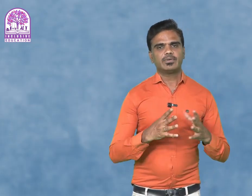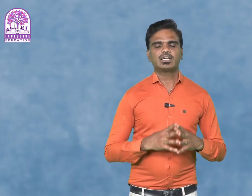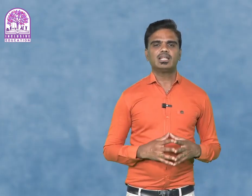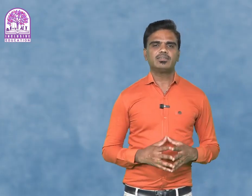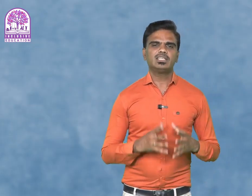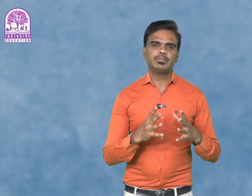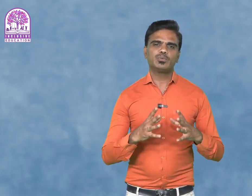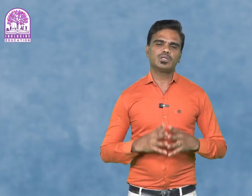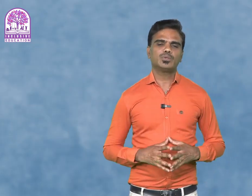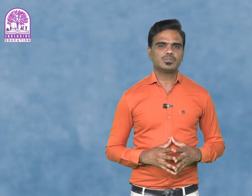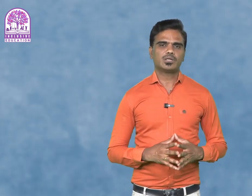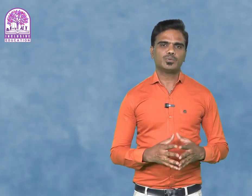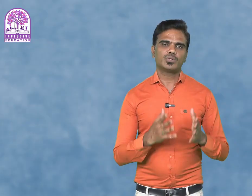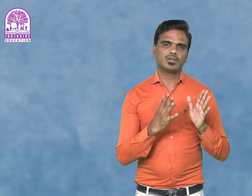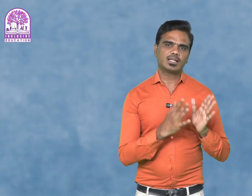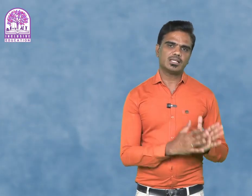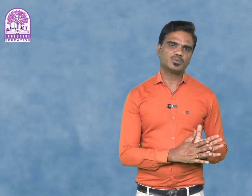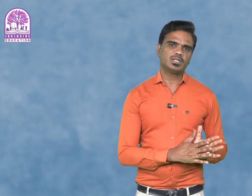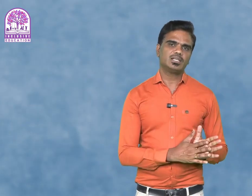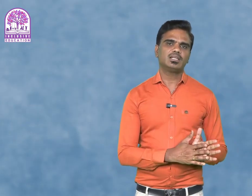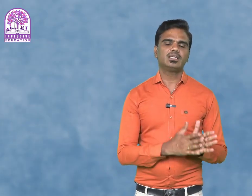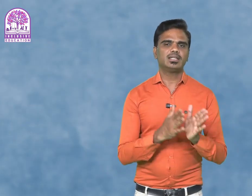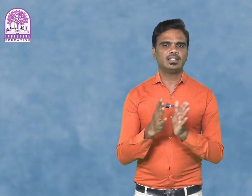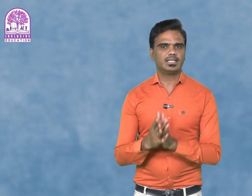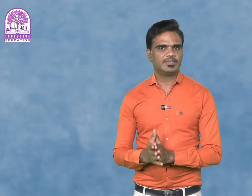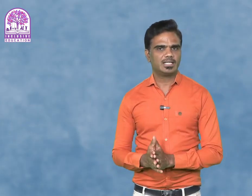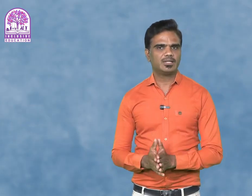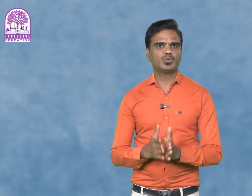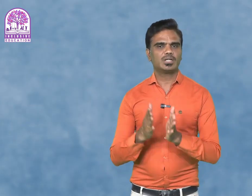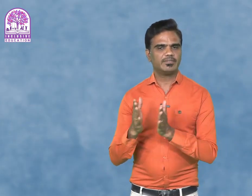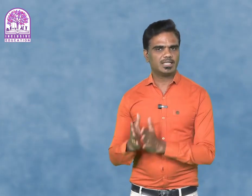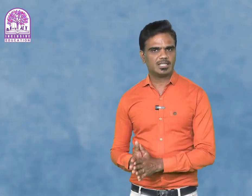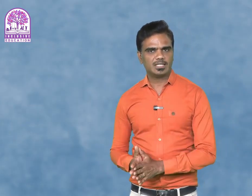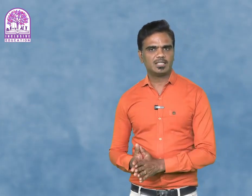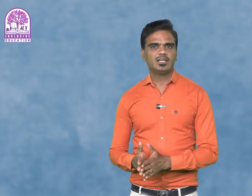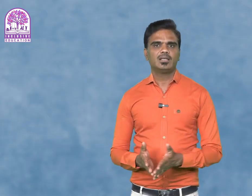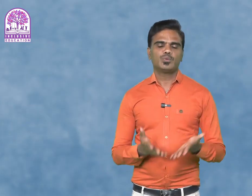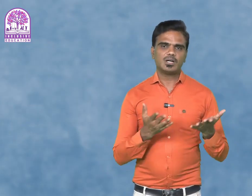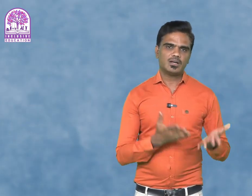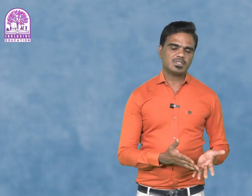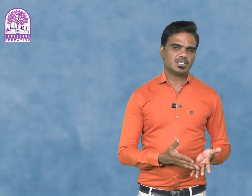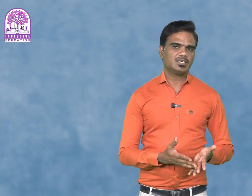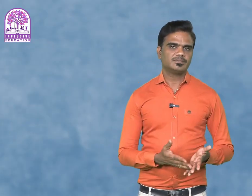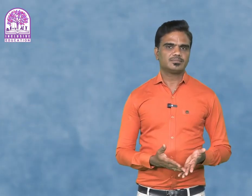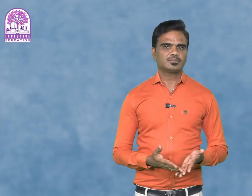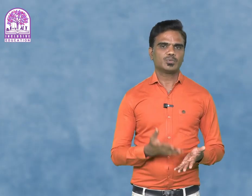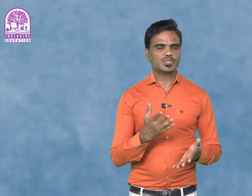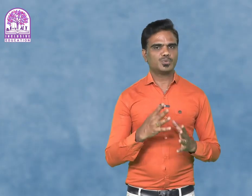இந்த கலர் வந்து எப்படி உங்களுக்கு யூஸ் ஆகும், உங்களோட கிளாஸ் ரூமில், இல்லை டெய்லி லைஃப்பில், உங்களோட வீட்டில், உங்கள் ஆஃபீஸில், உங்கள்